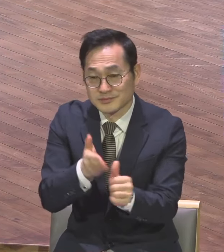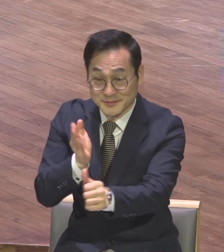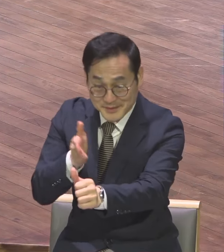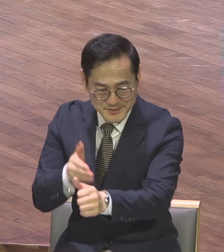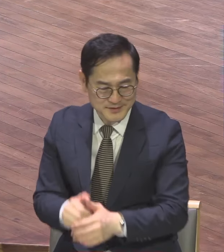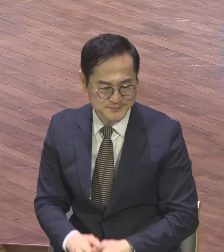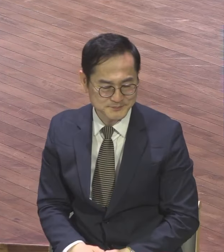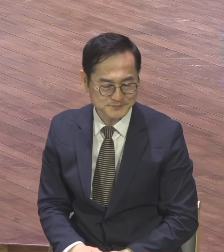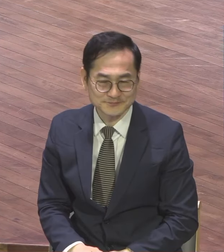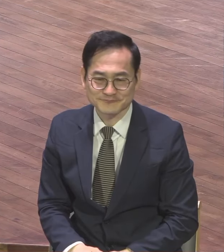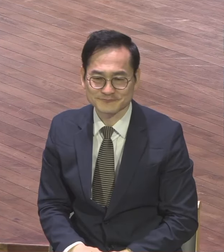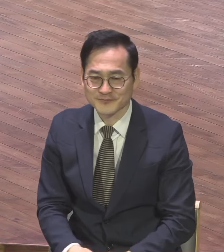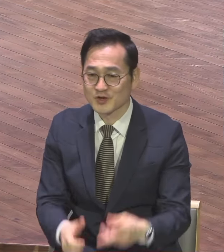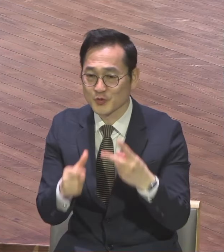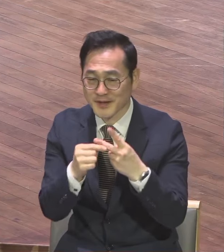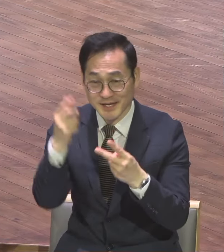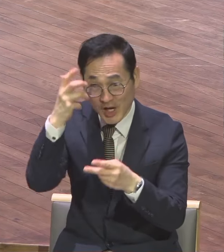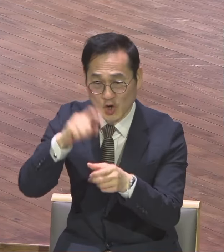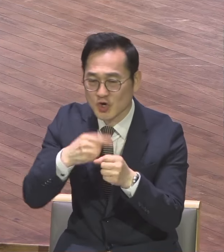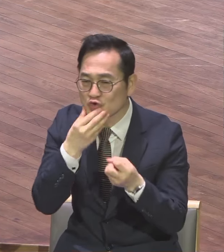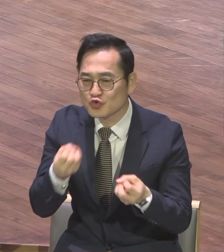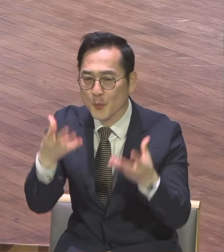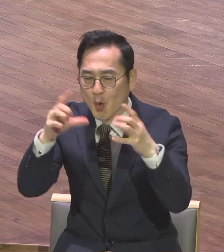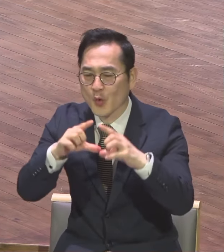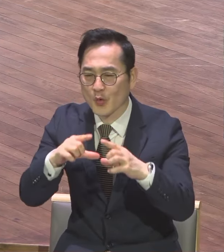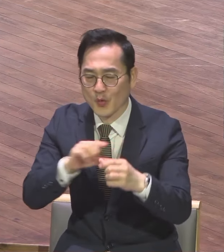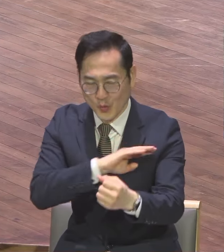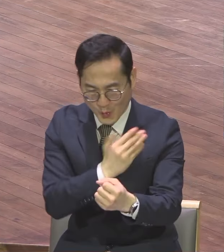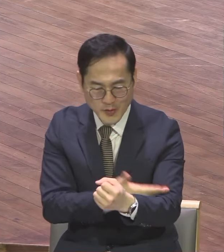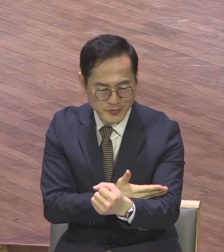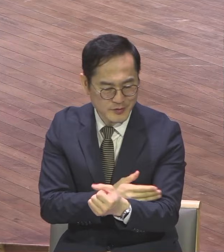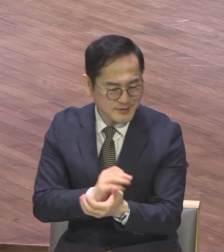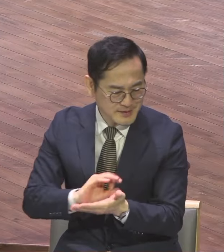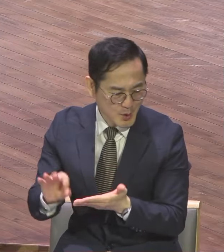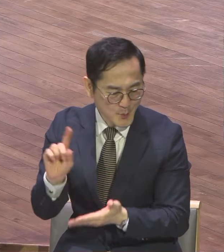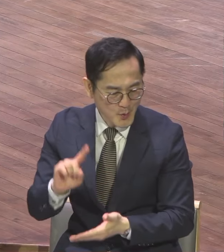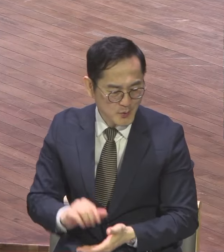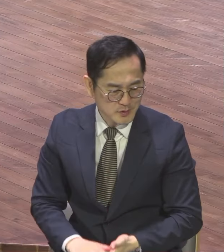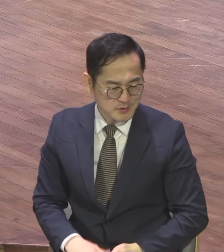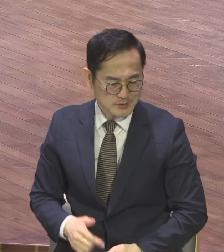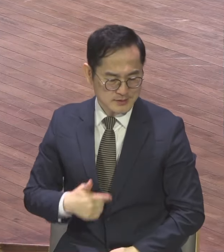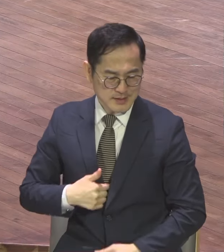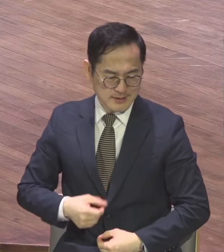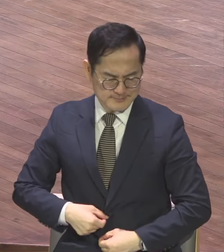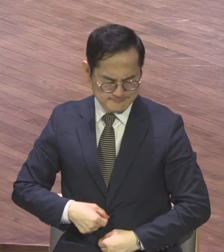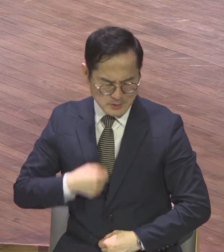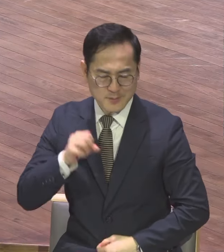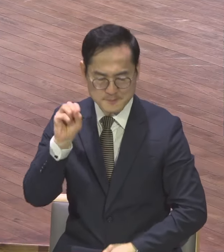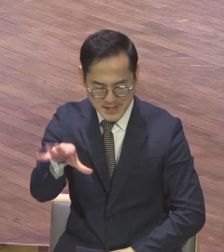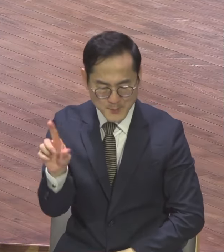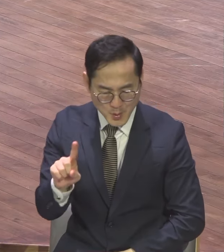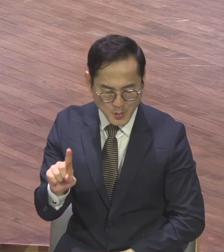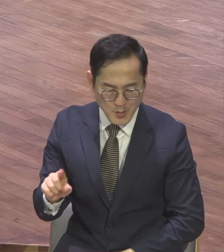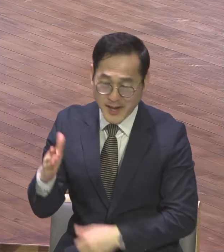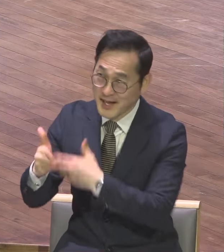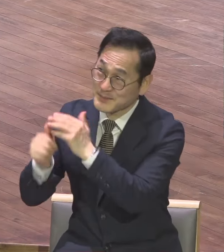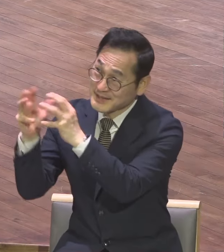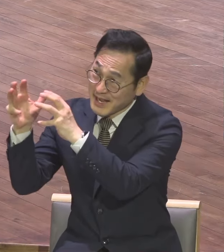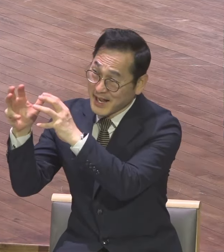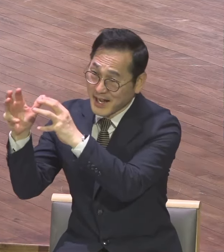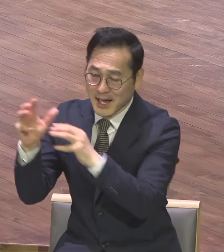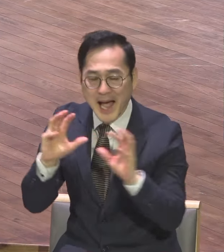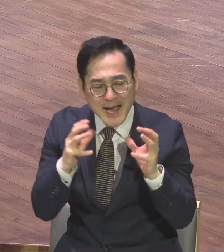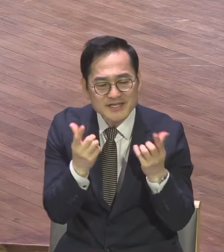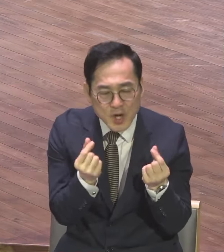사용입니다. 15절입니다. 내가 진실로 내기노니 누든지 하나님의 나라를 얻은 아이와 같이